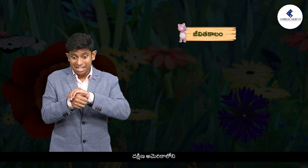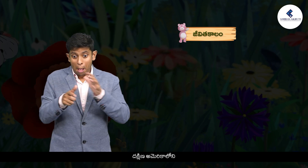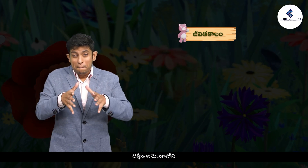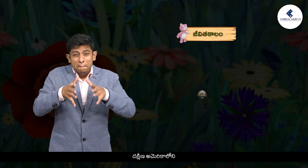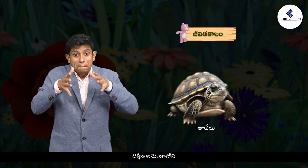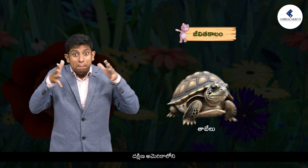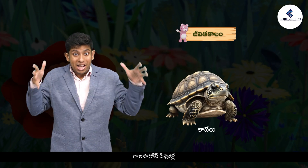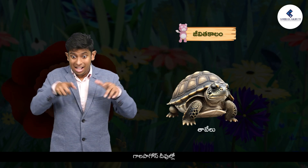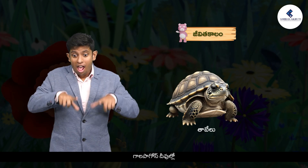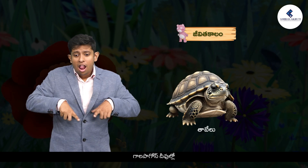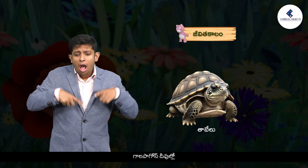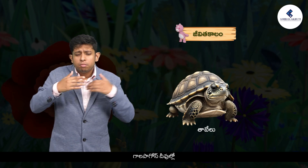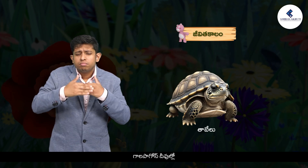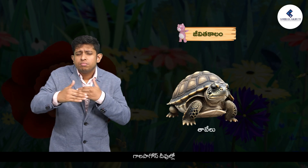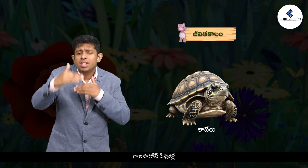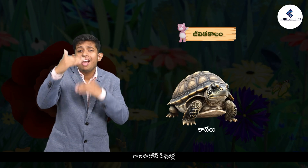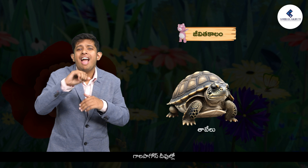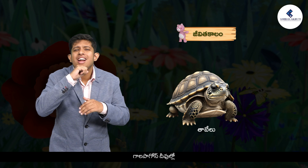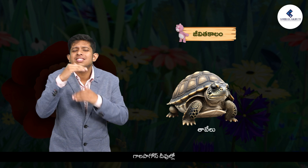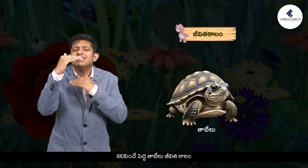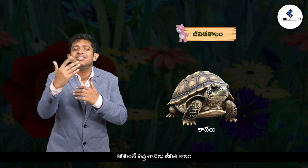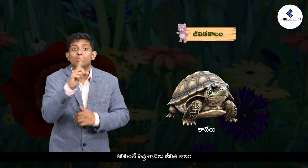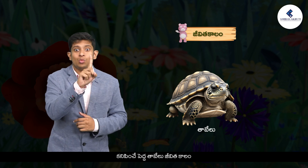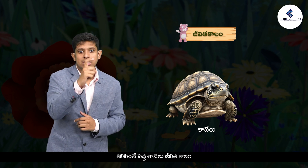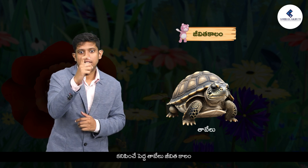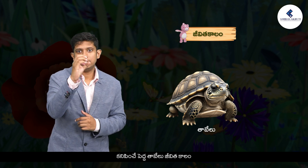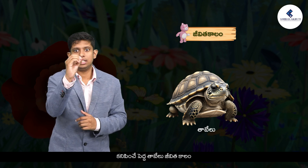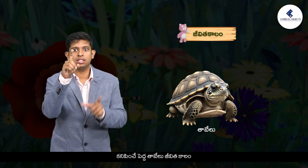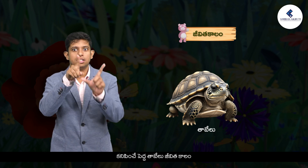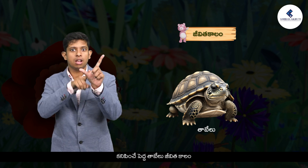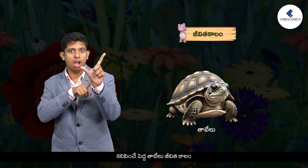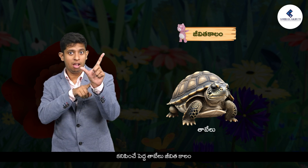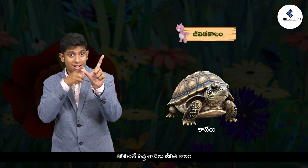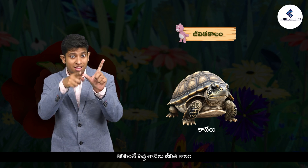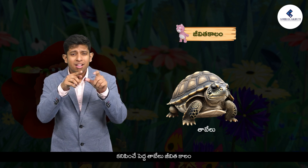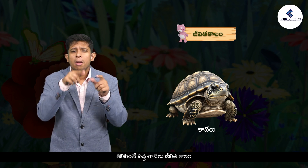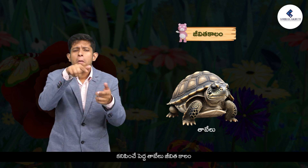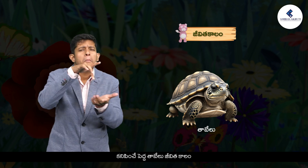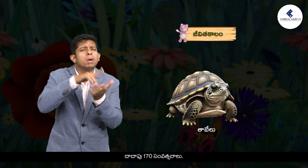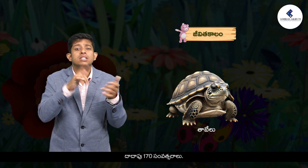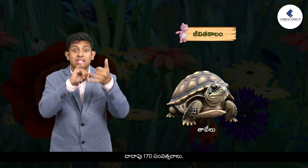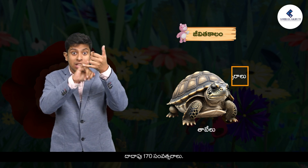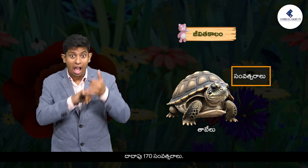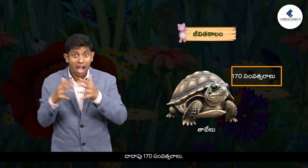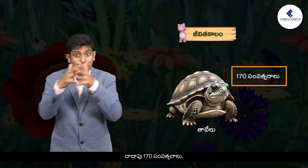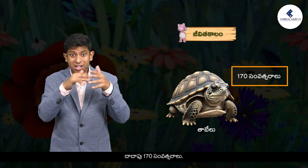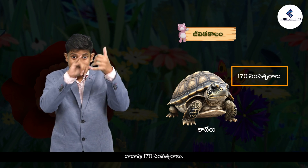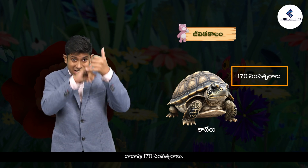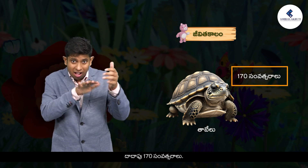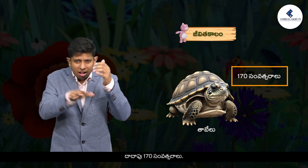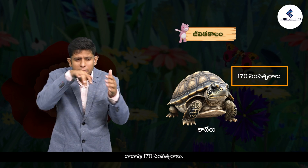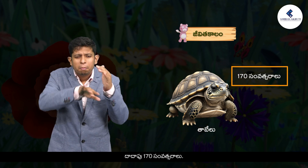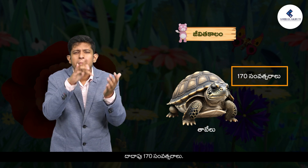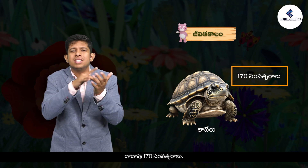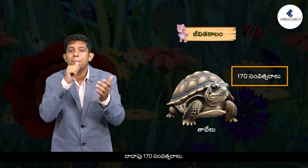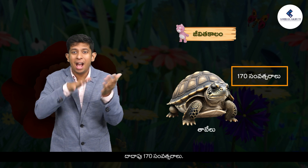దక్షిణ అమెరికాలోని గాలపాగోస్ దీవుల్లో కనిపించే పెద్ద తాబేలు జీవితకాలం దాదాపు